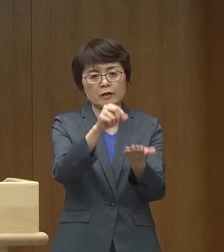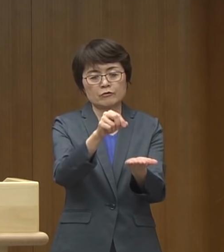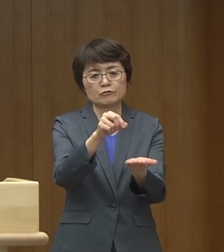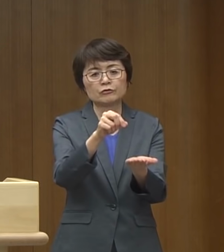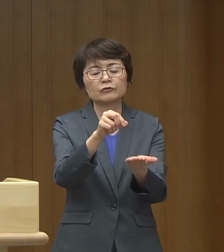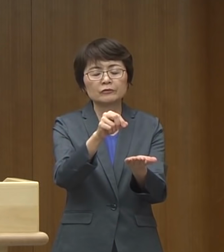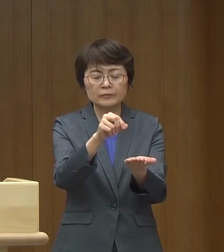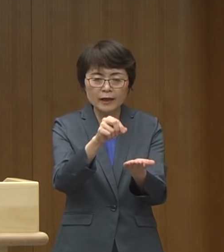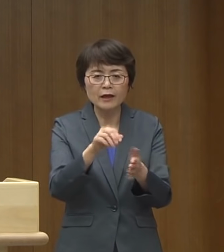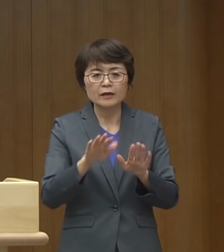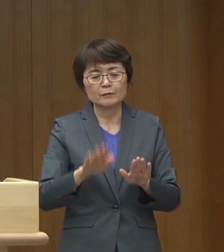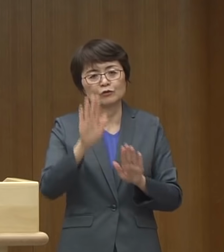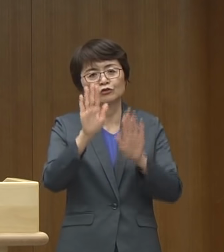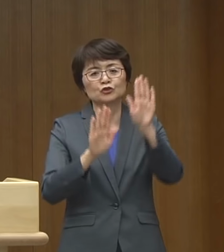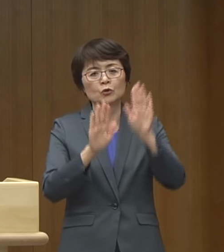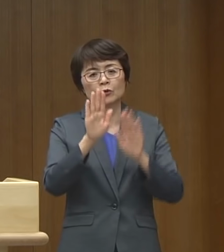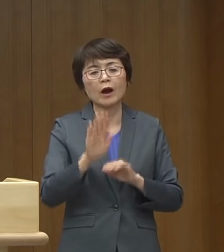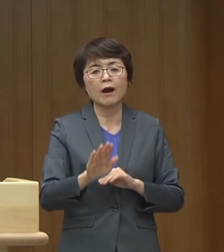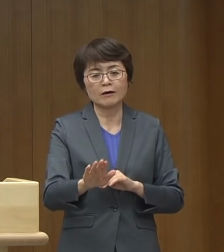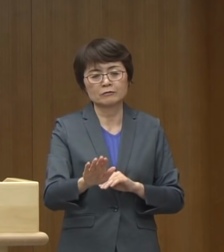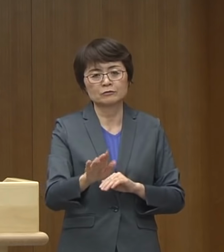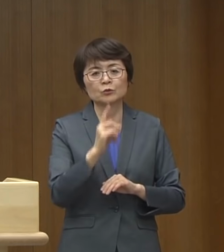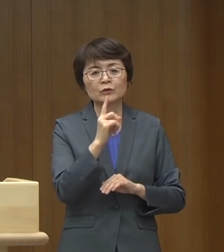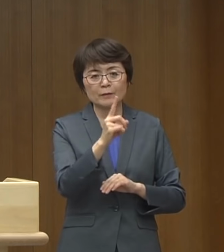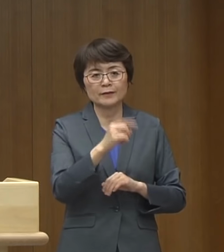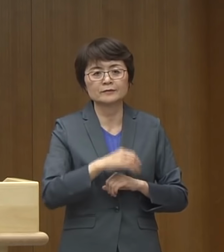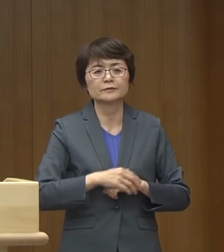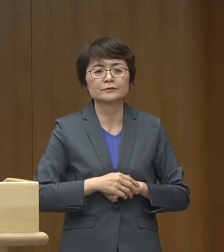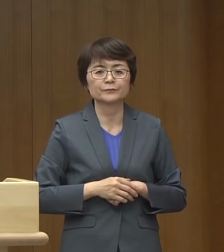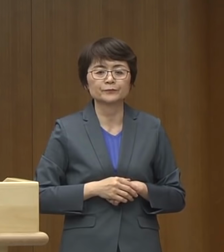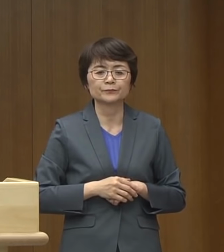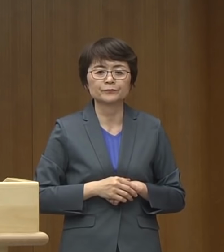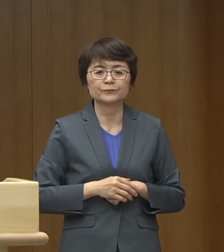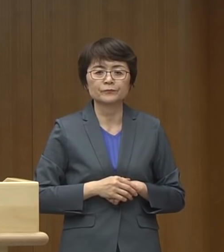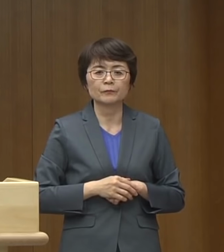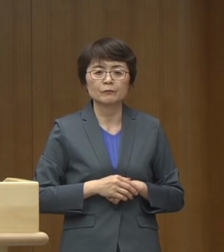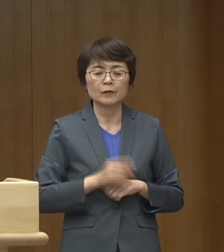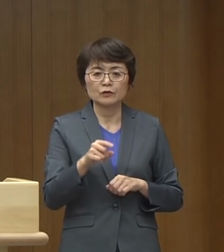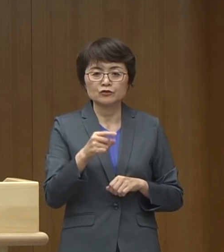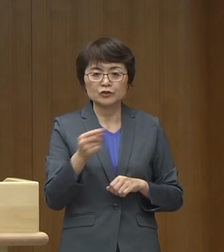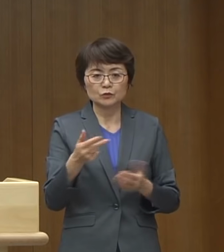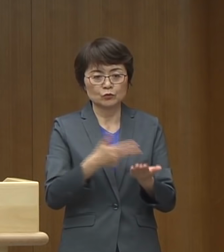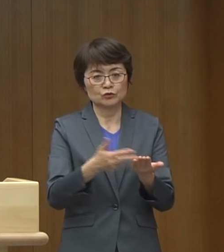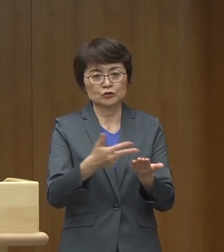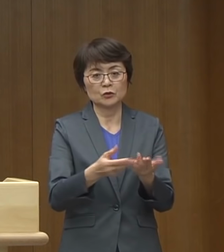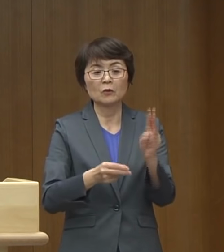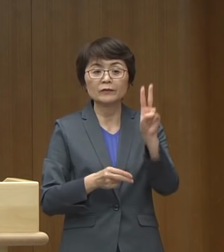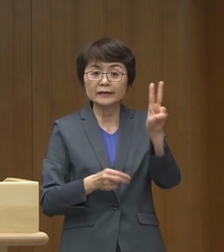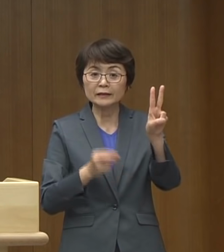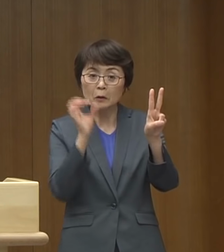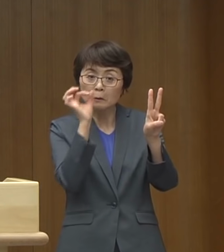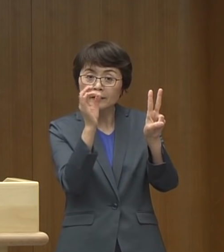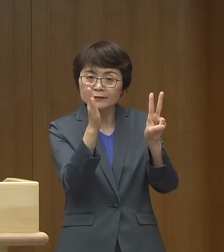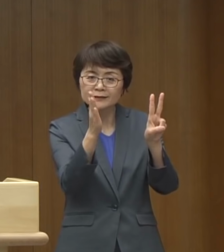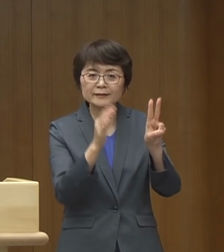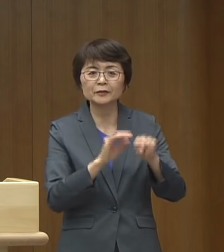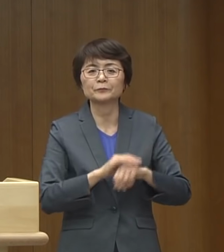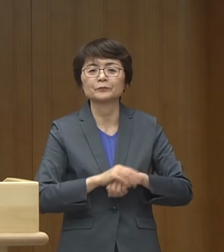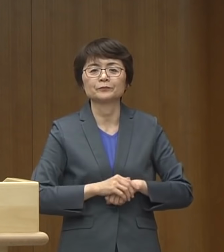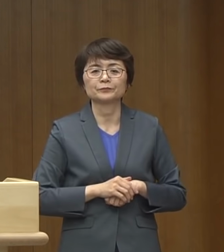った状況を生み出すことができているということが言えると思います。そしてその次の資料にご覧いただきたいと思います。